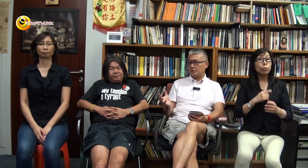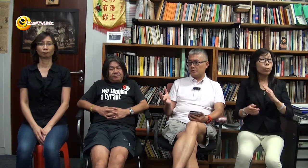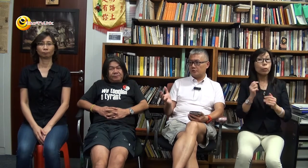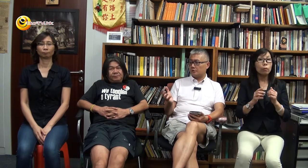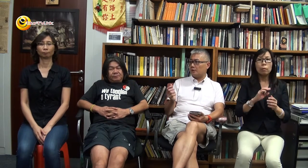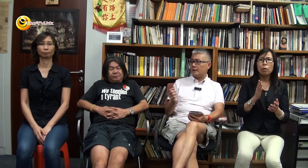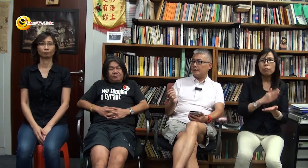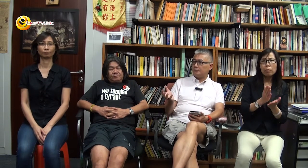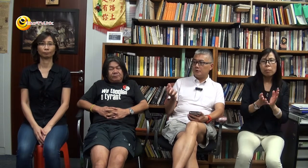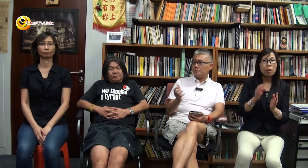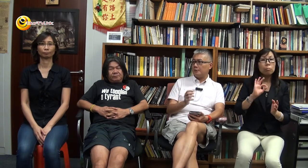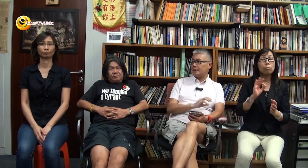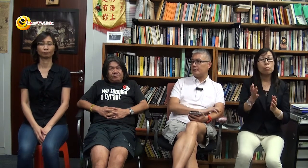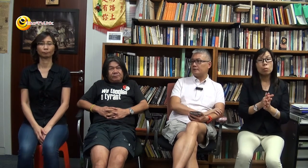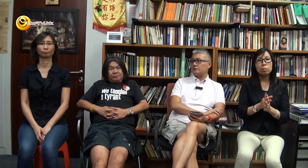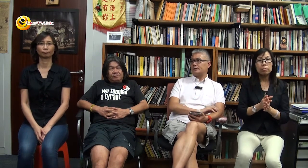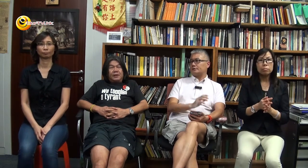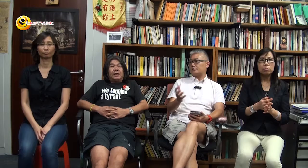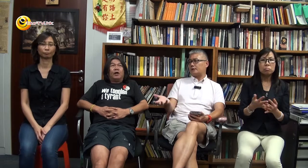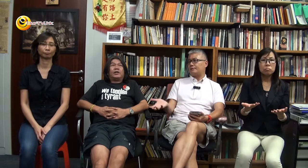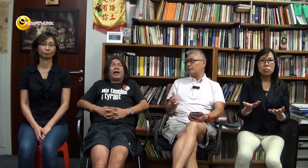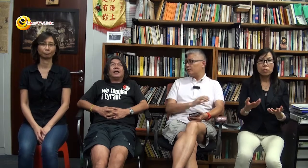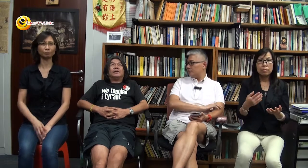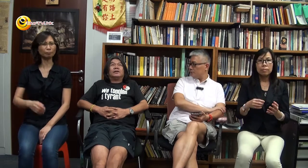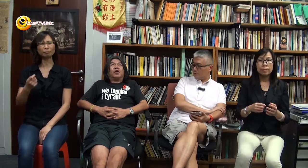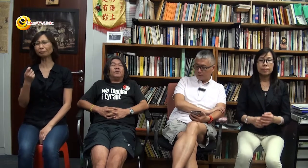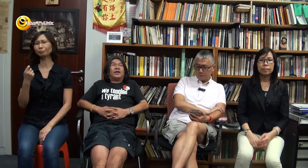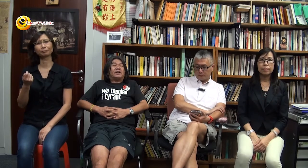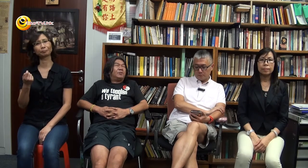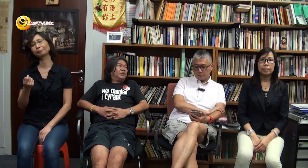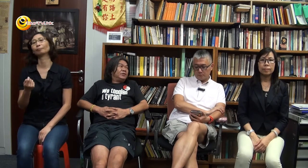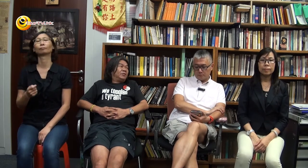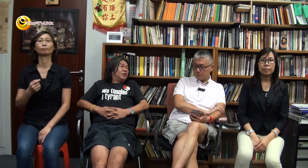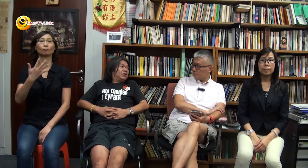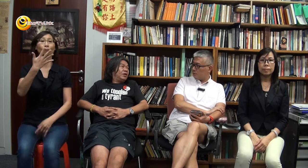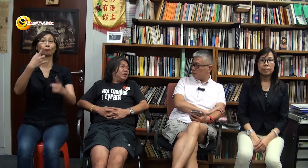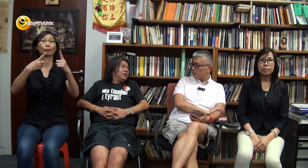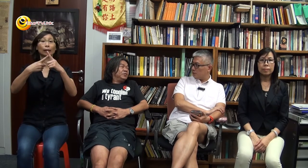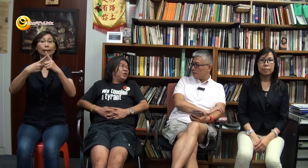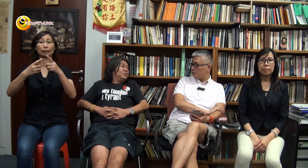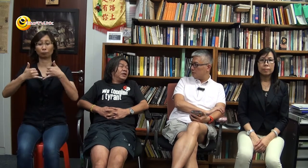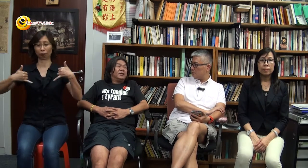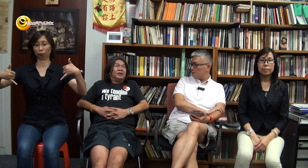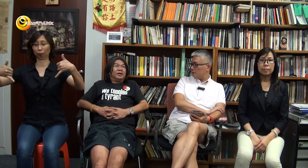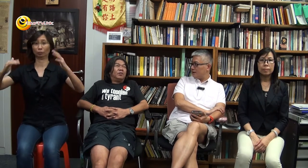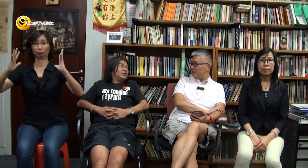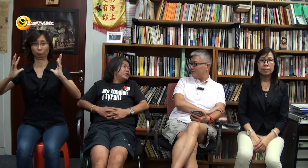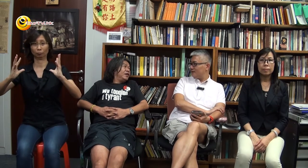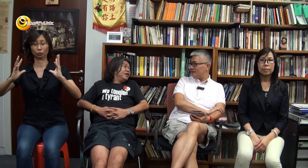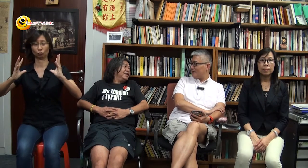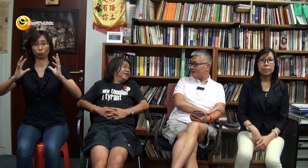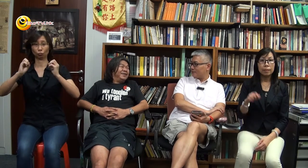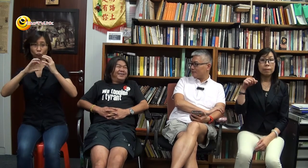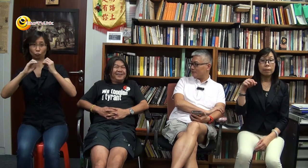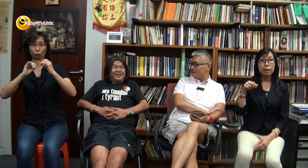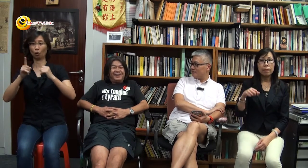源拿了他的位置，根本他都沒什麼，即除了有時所有立法會，好 像簡單，你說五人談判這樣跟這個學聯五人五啦， 是啊， 沒出